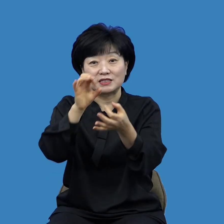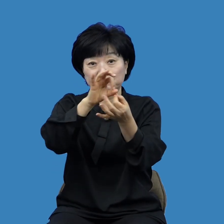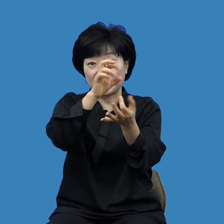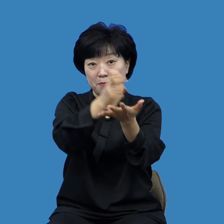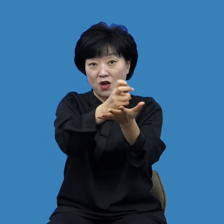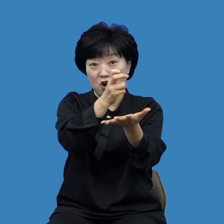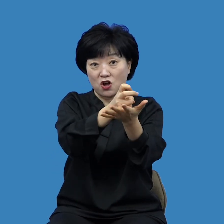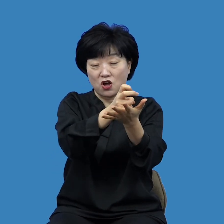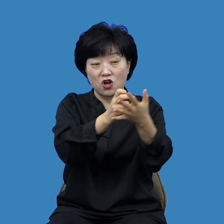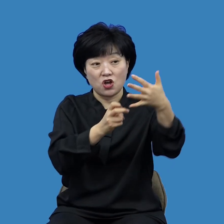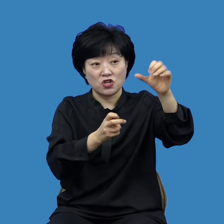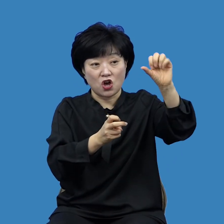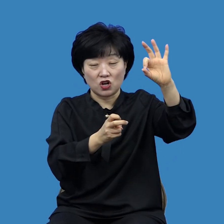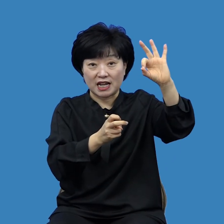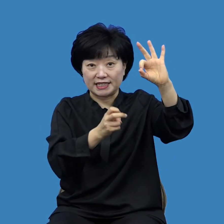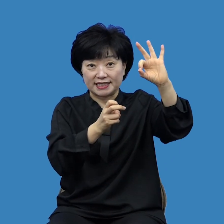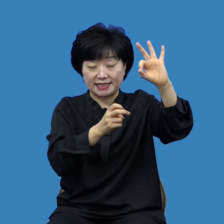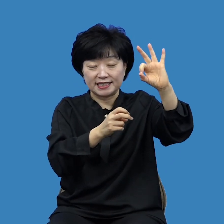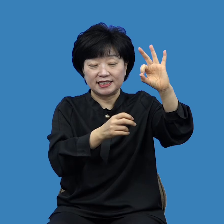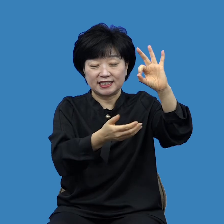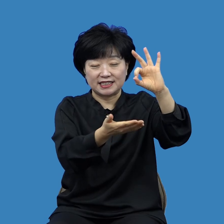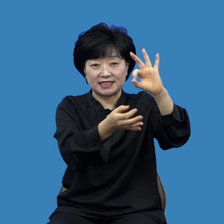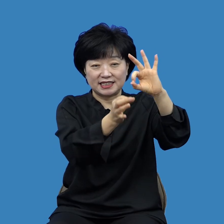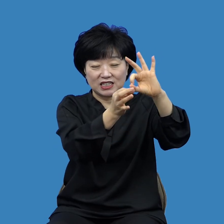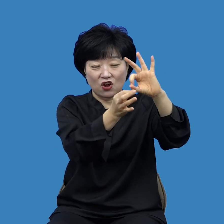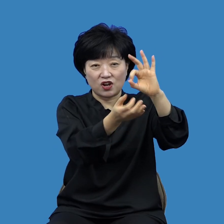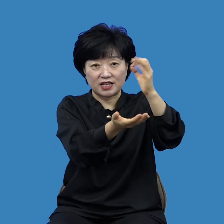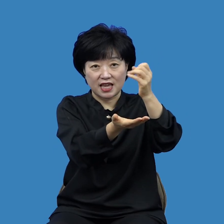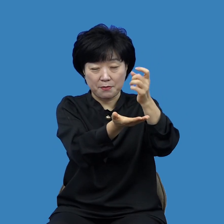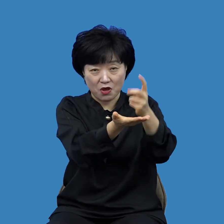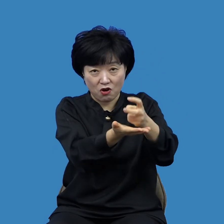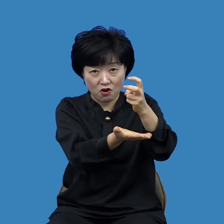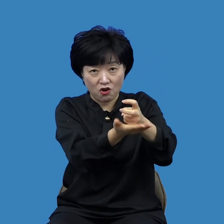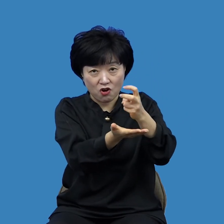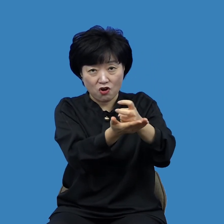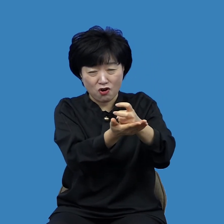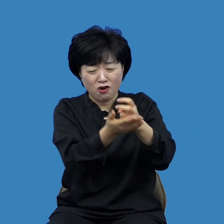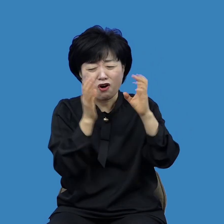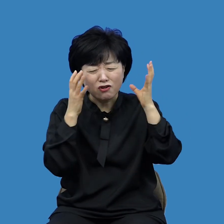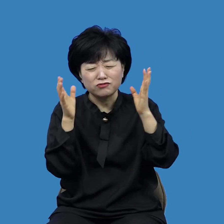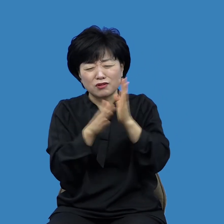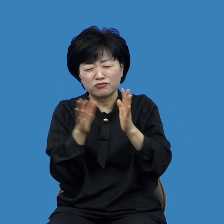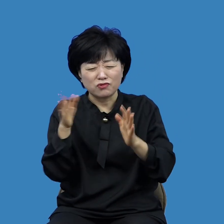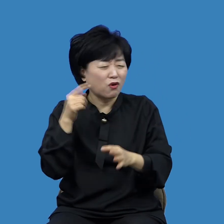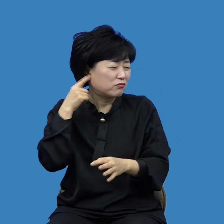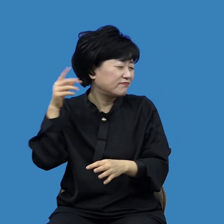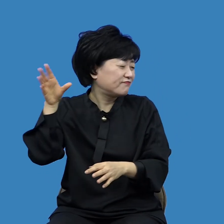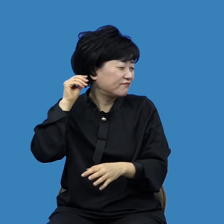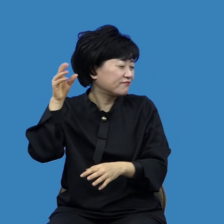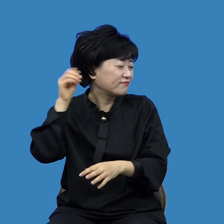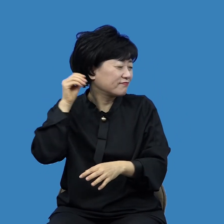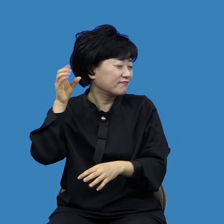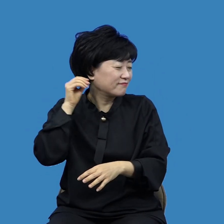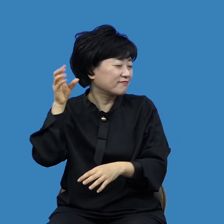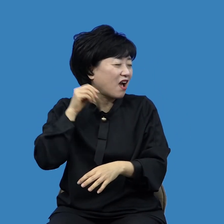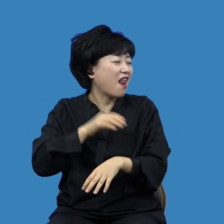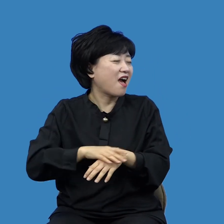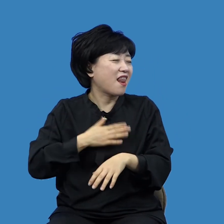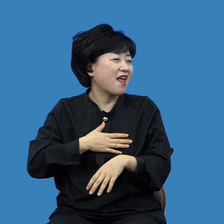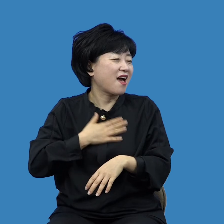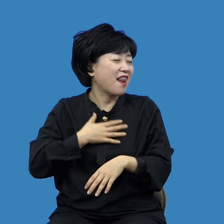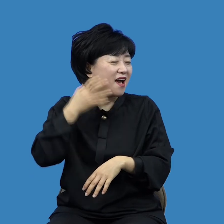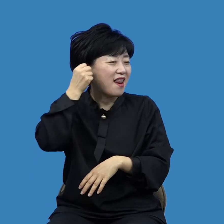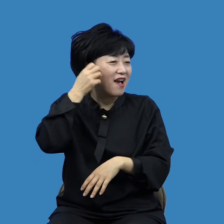나온 거죠. 그래서 10가지 계명을 이렇게 주셨잖아요. 그래서 제가 이 말은 그냥 워낙 어렸을 때부터 들었던 거죠. 내 부모를 공경하라, 이 약속이 있는 첫 계명이니 그냥